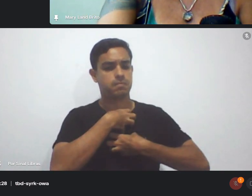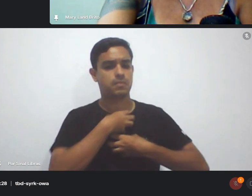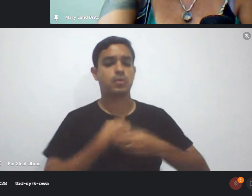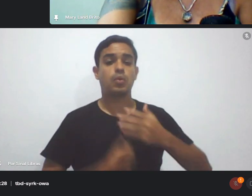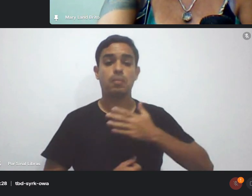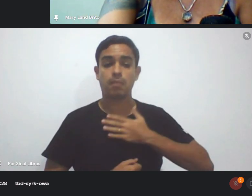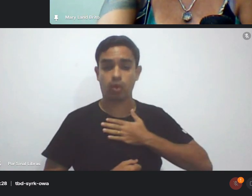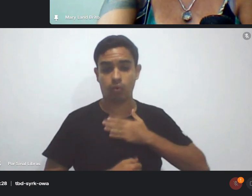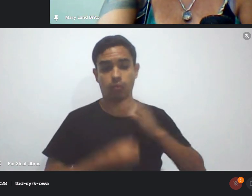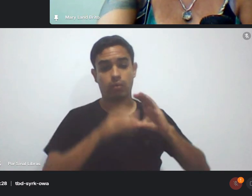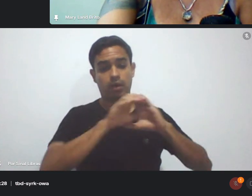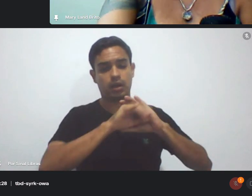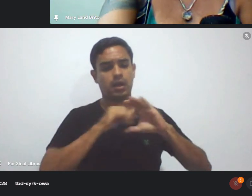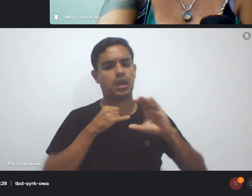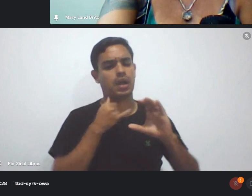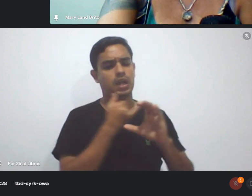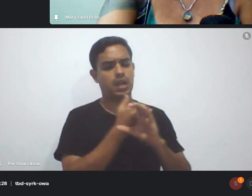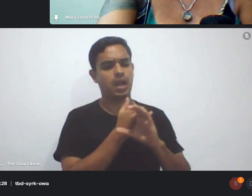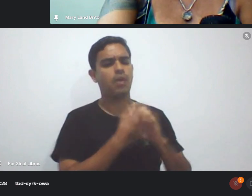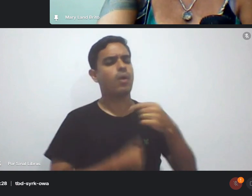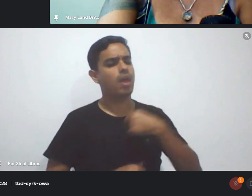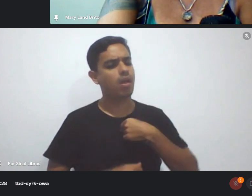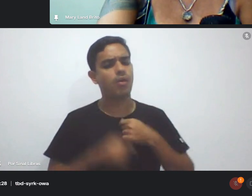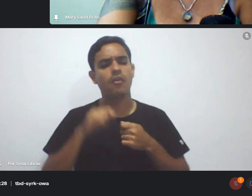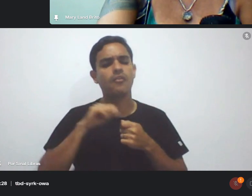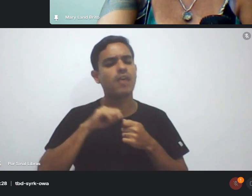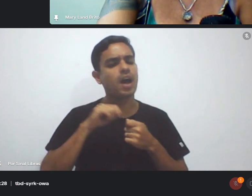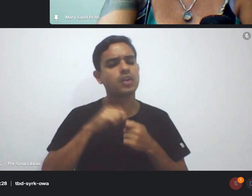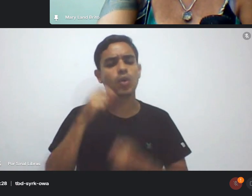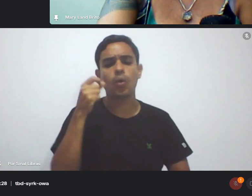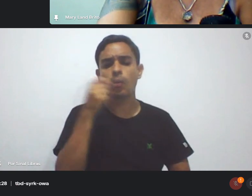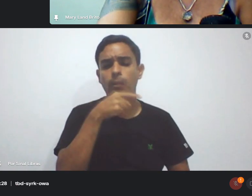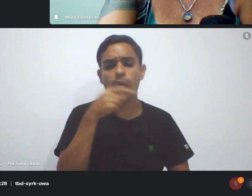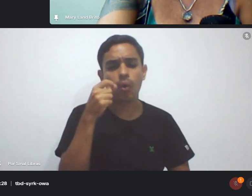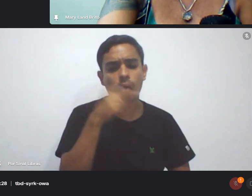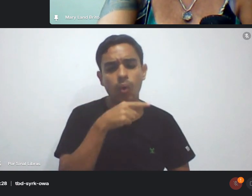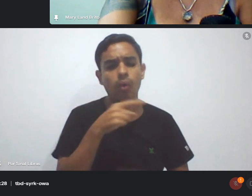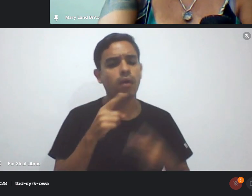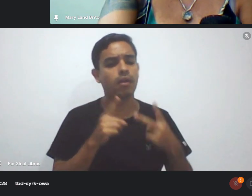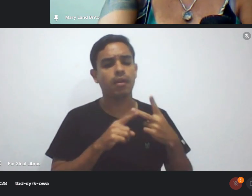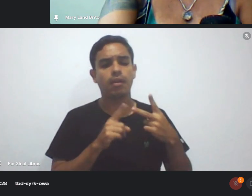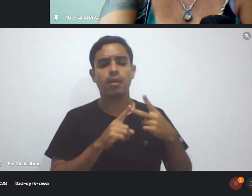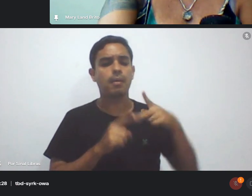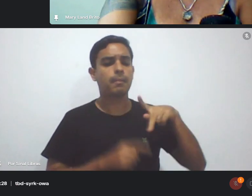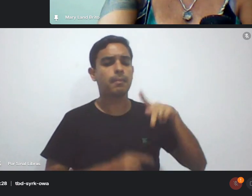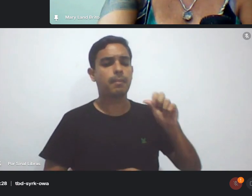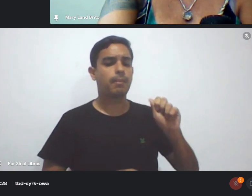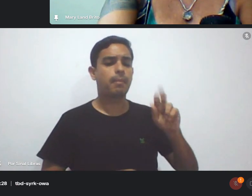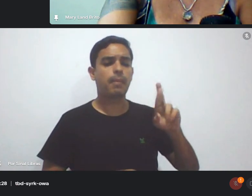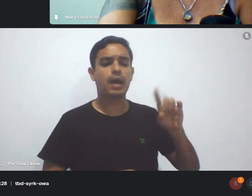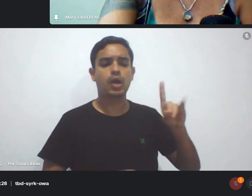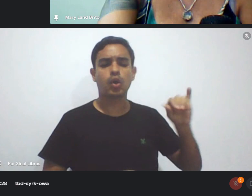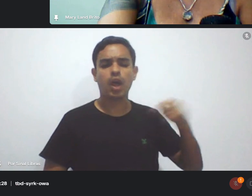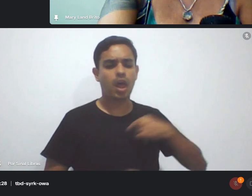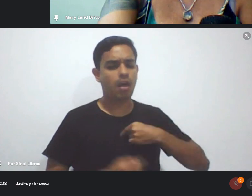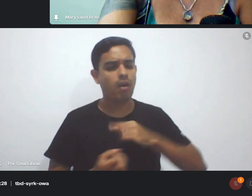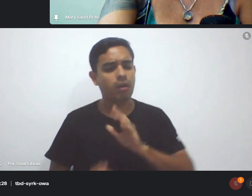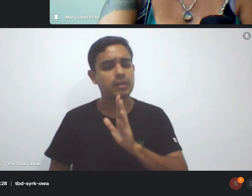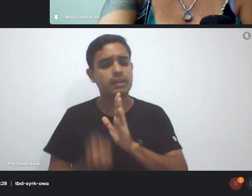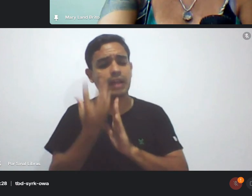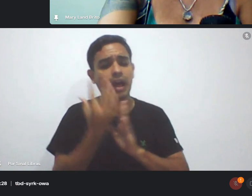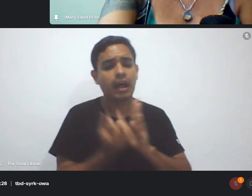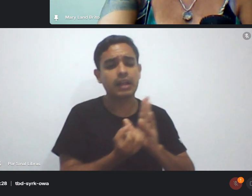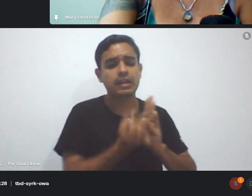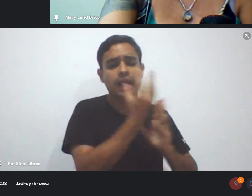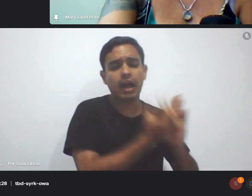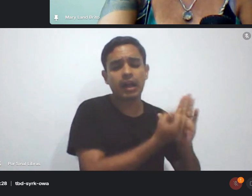Inclusive, eu faço muito humor, eu faço paródia. Eu crio o que for, assim, para fazer as pessoas felizes,